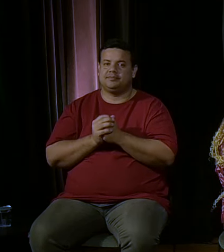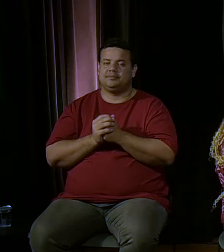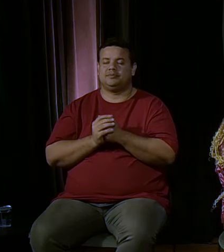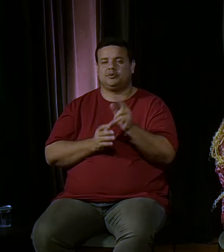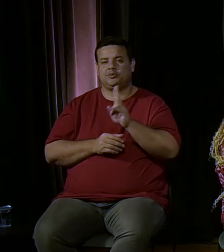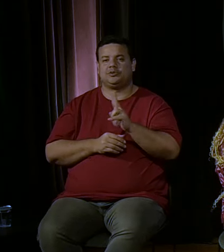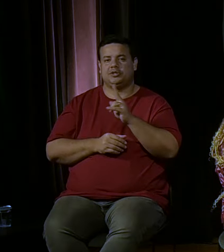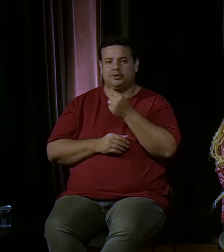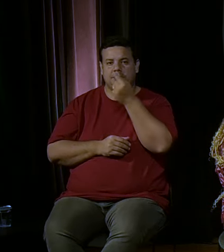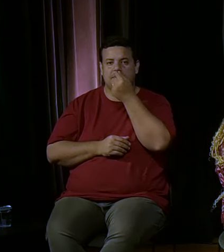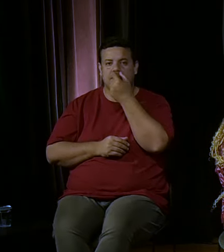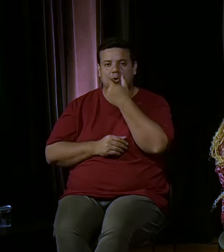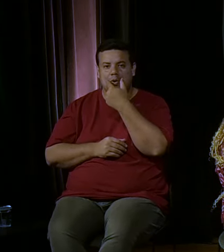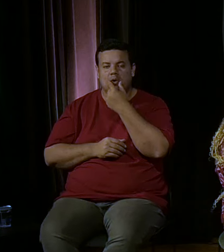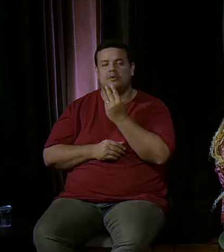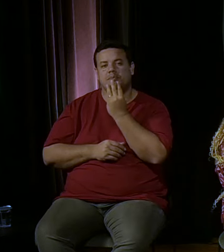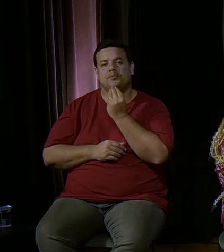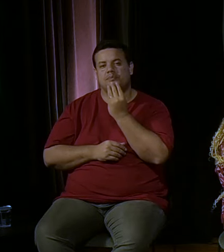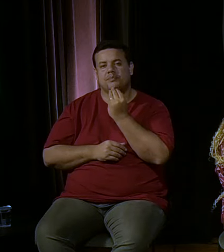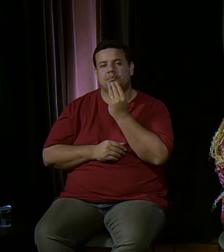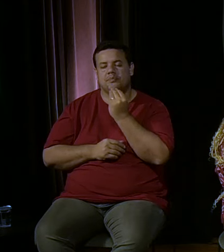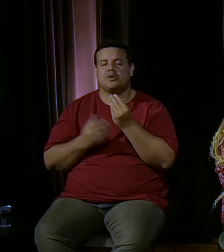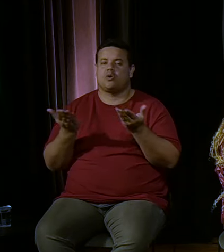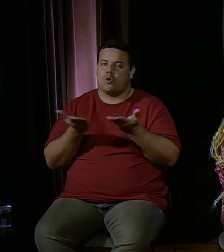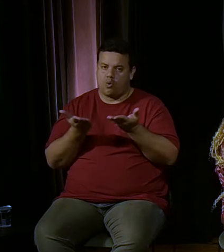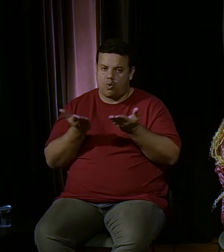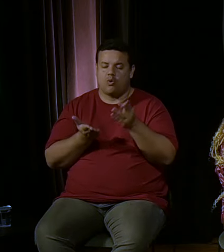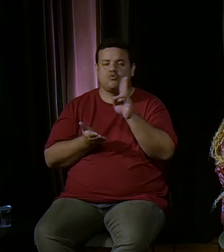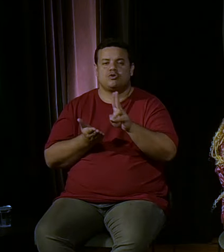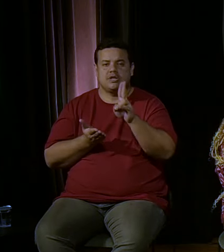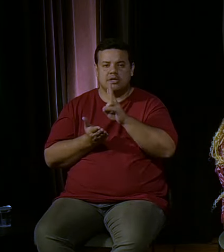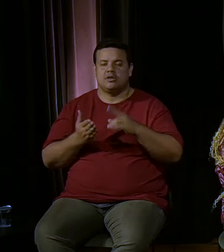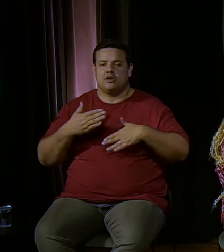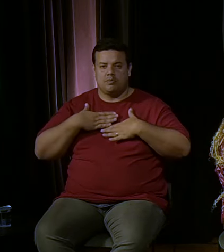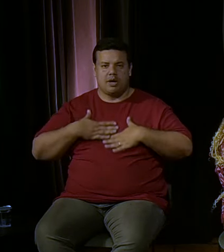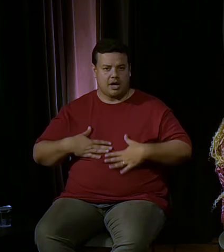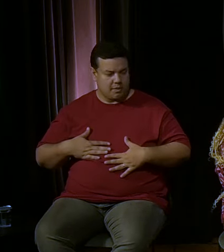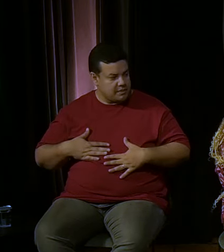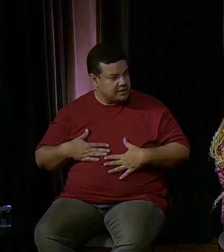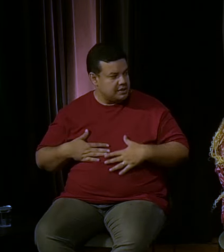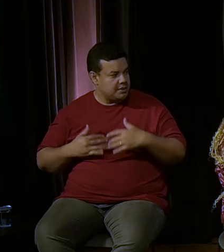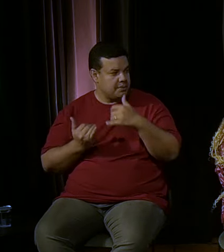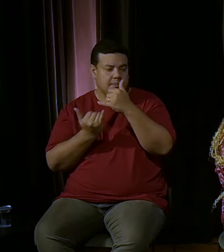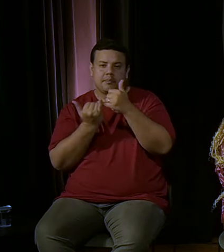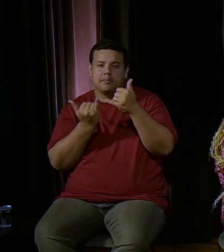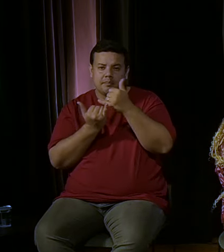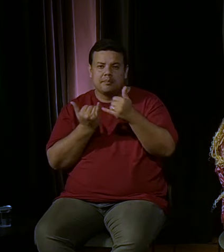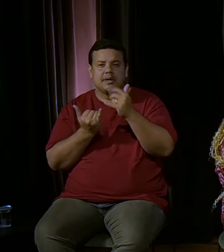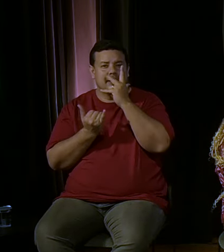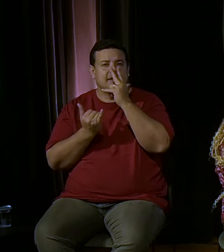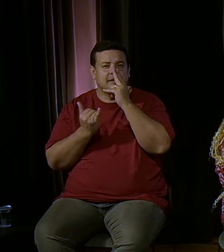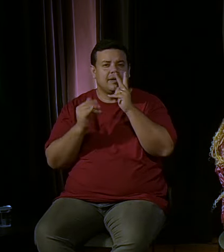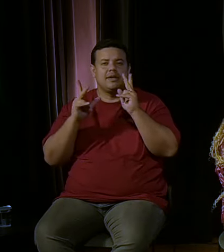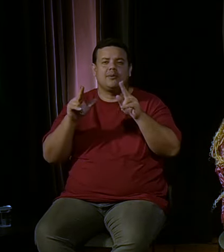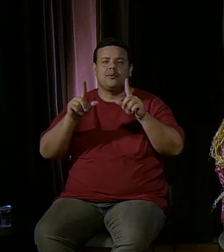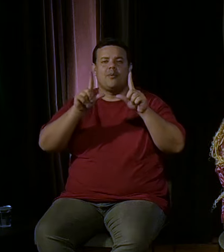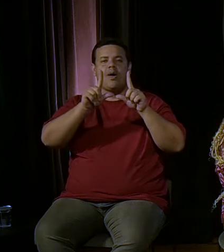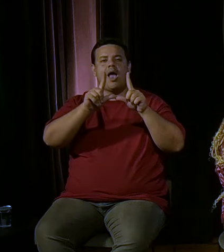Uso bigode, uma barbicha, estou hoje usando uma camisa como se fossem pequenos azulejinhos,